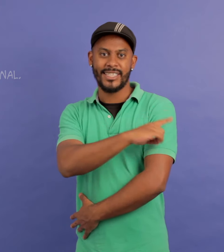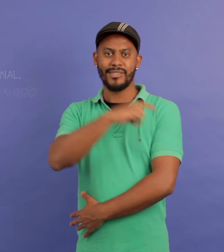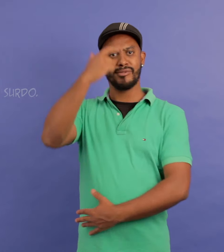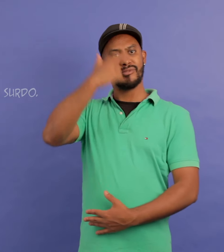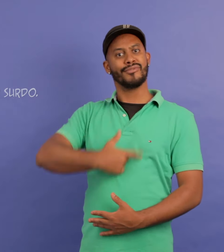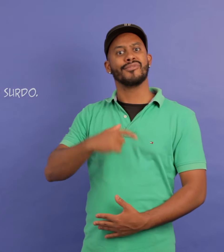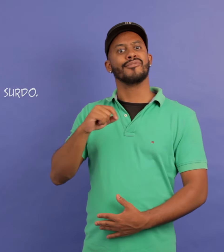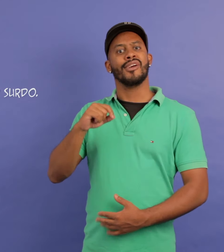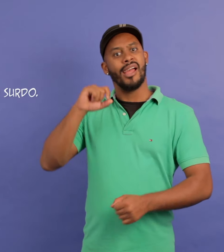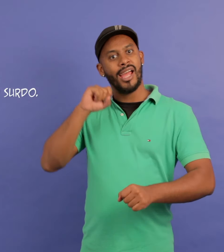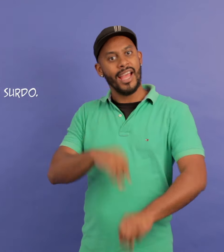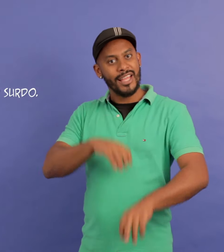Eu sou educador surdo.